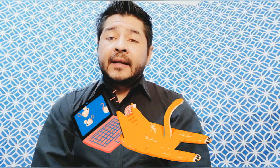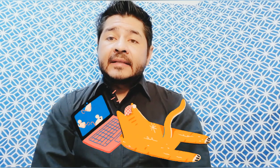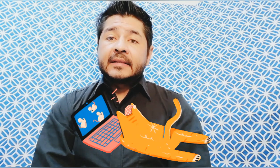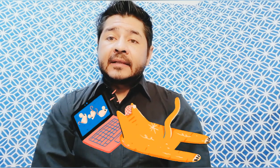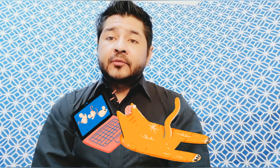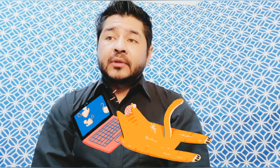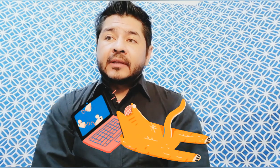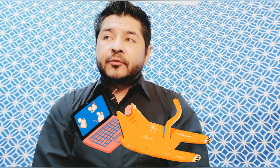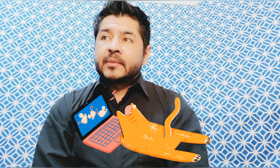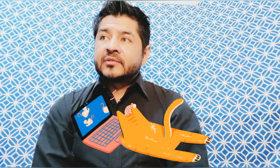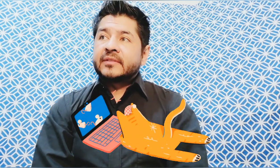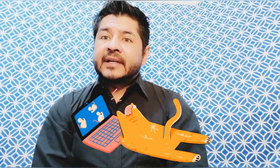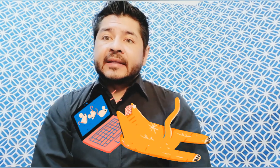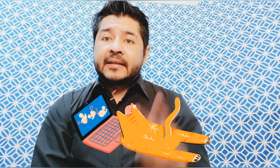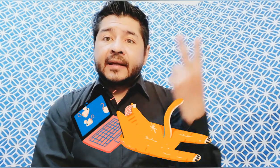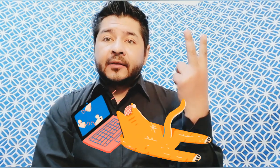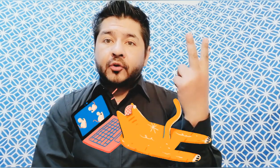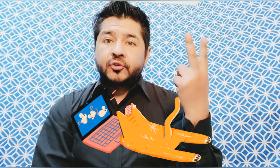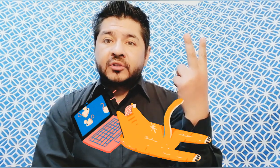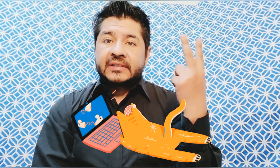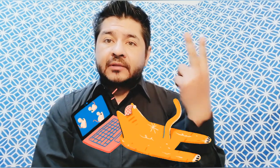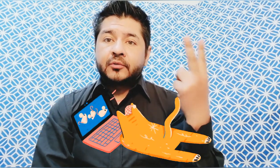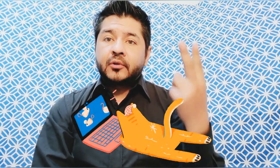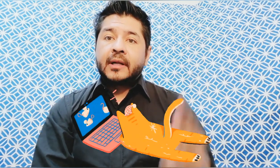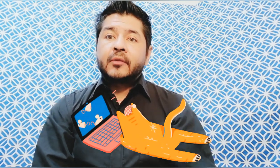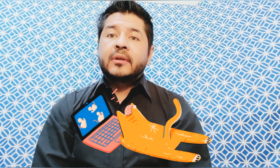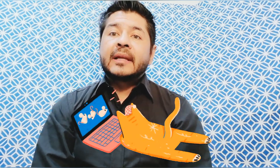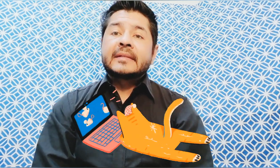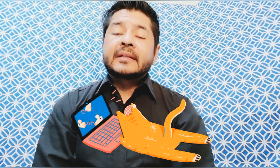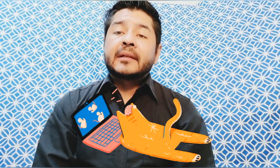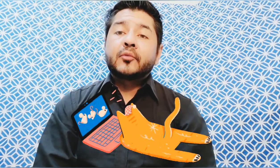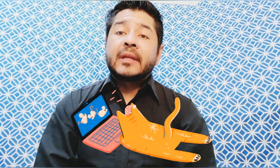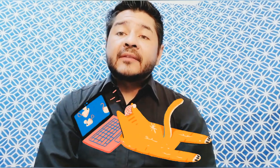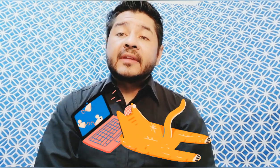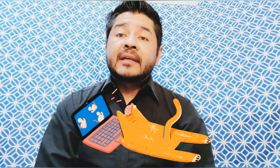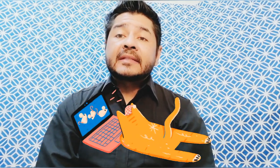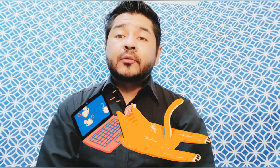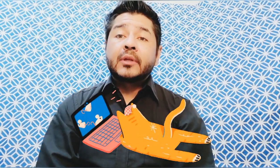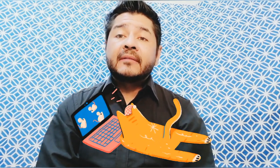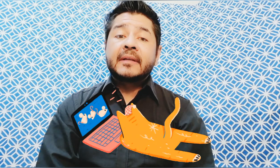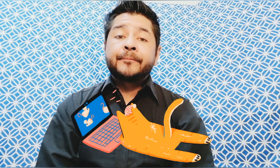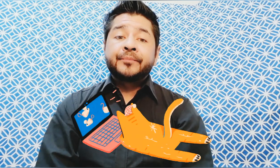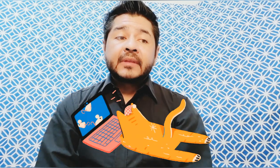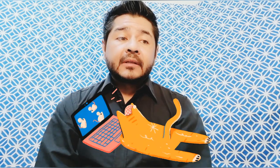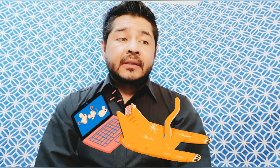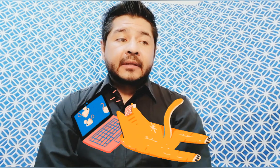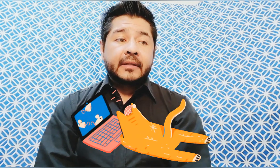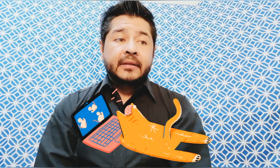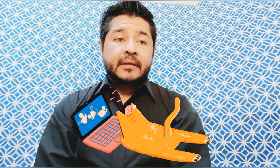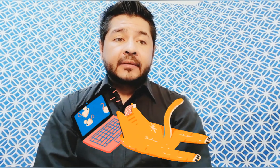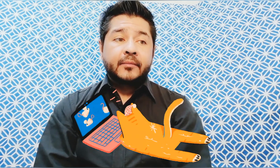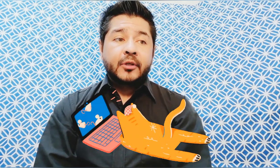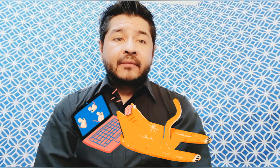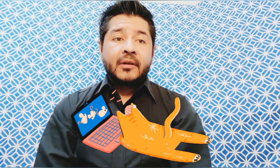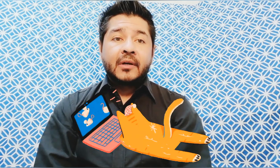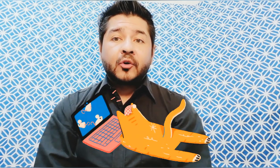la asignatura de formación cívica y ética 2 de segundo grado y de la asignatura de vida saludable. Voy a evaluar con